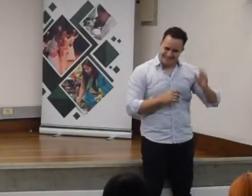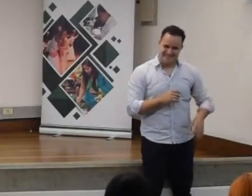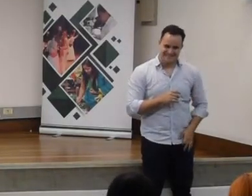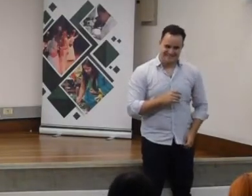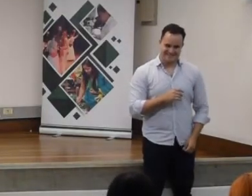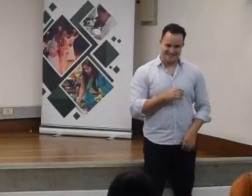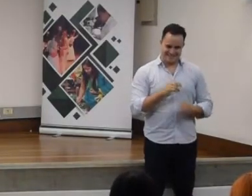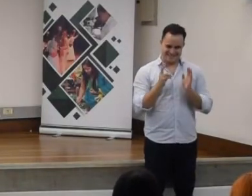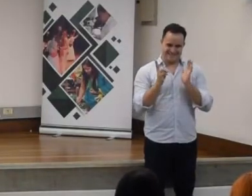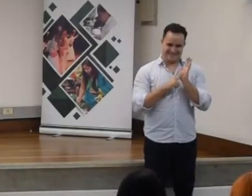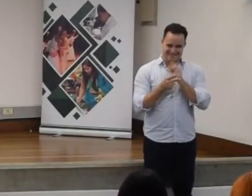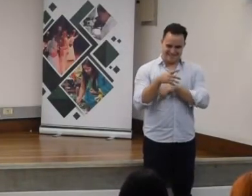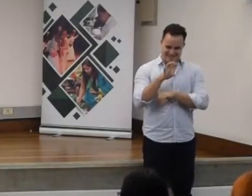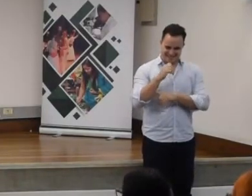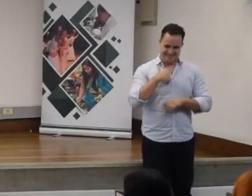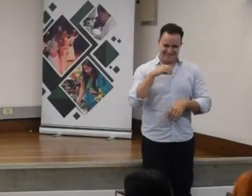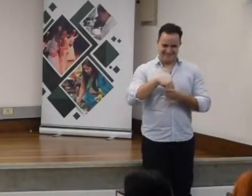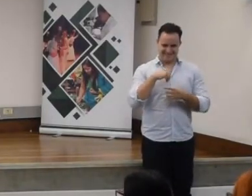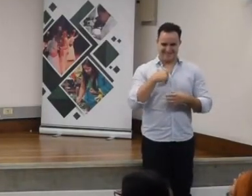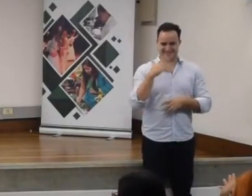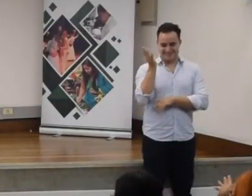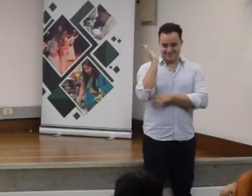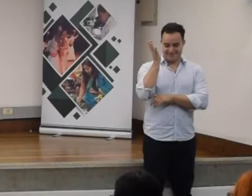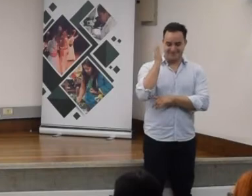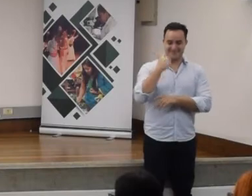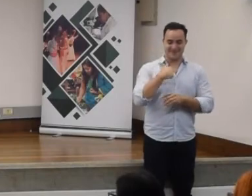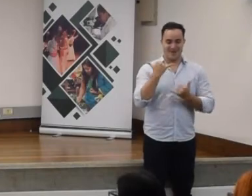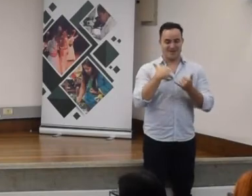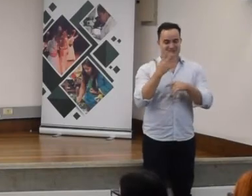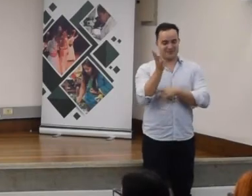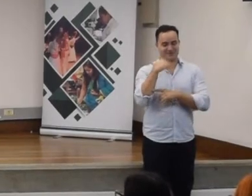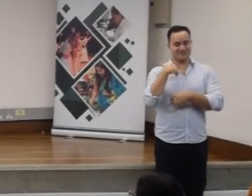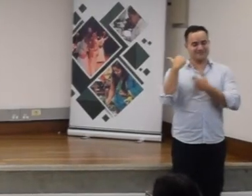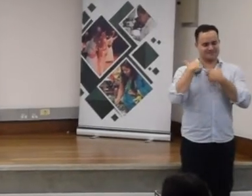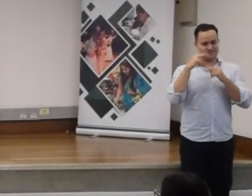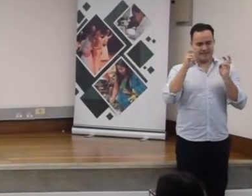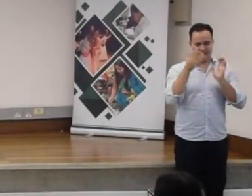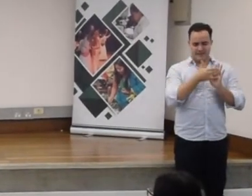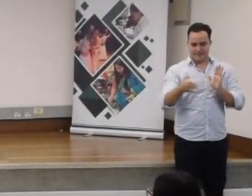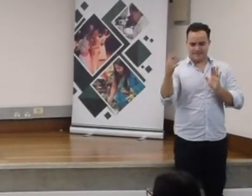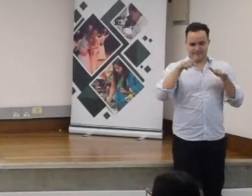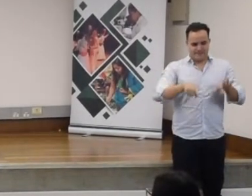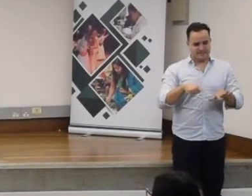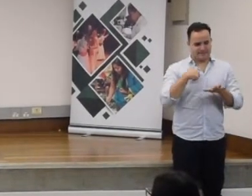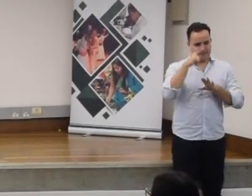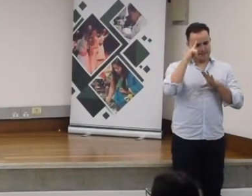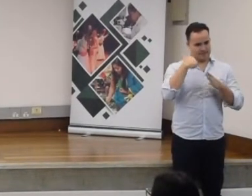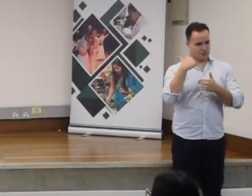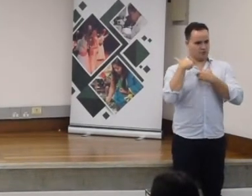A mí me corresponde exponer a grosso modo en qué va a consistir nuestra planeación para este semestre.